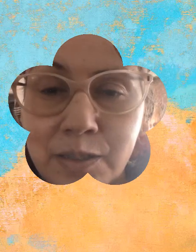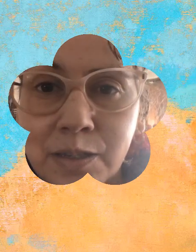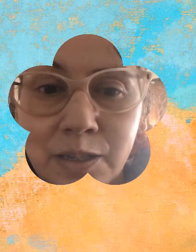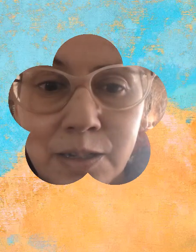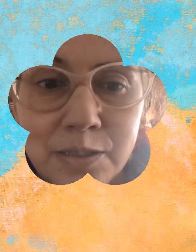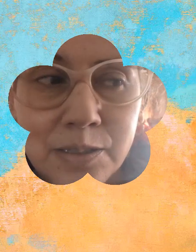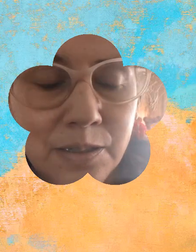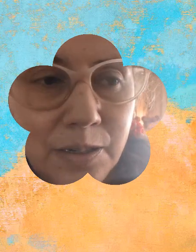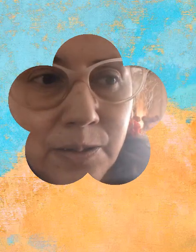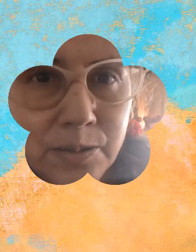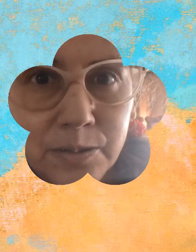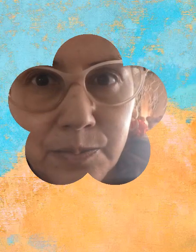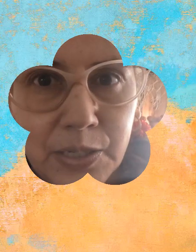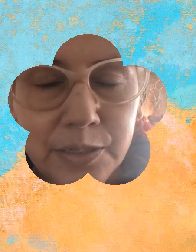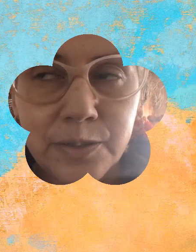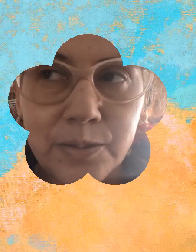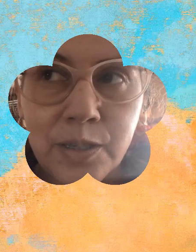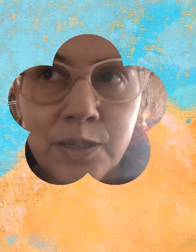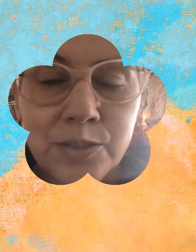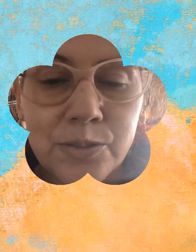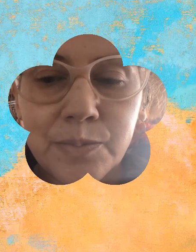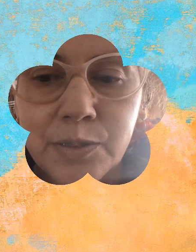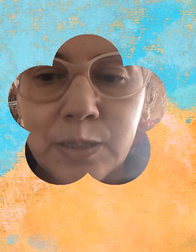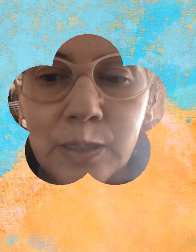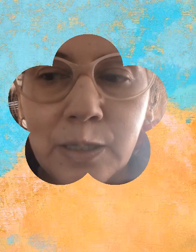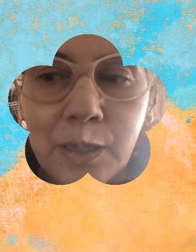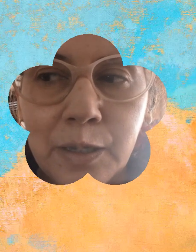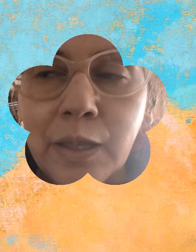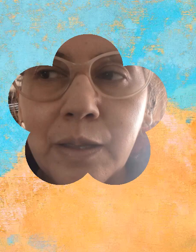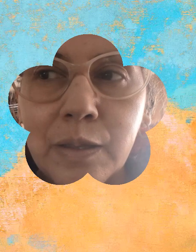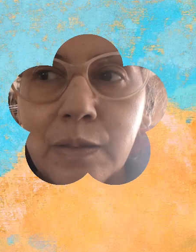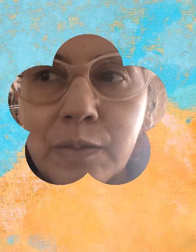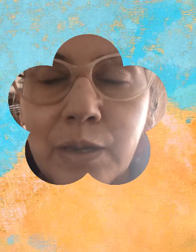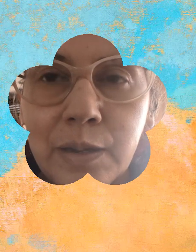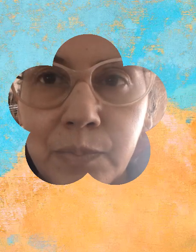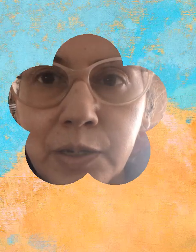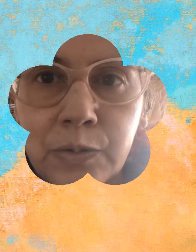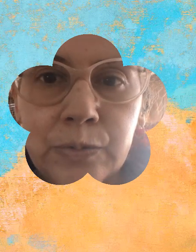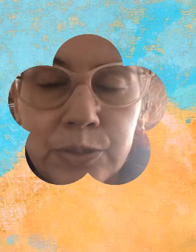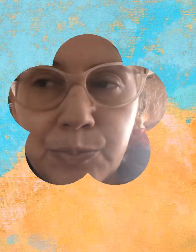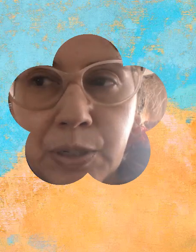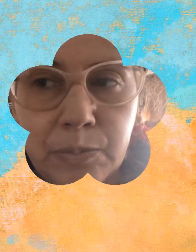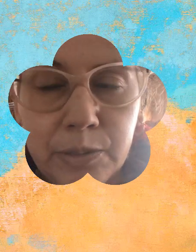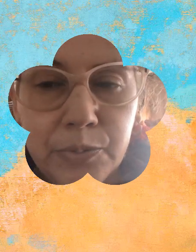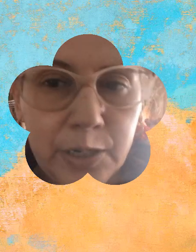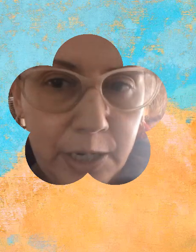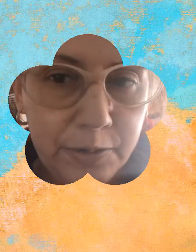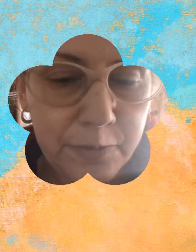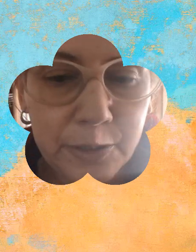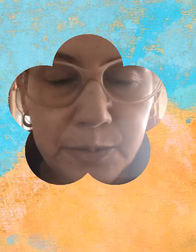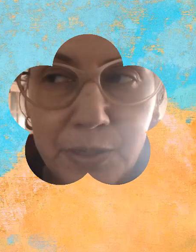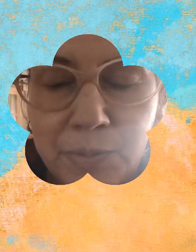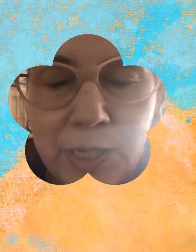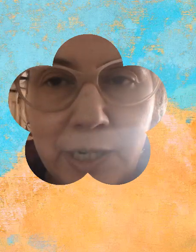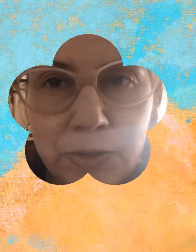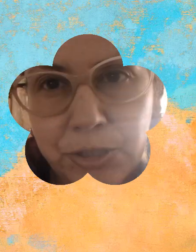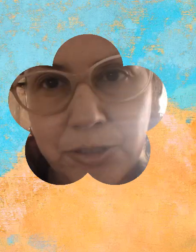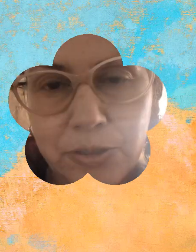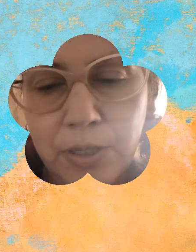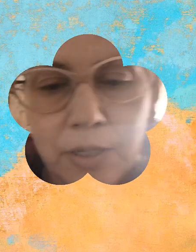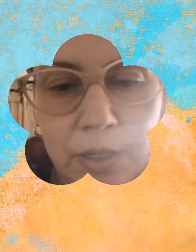when I let the cats out onto the patio. So I'm thinking that my cold is probably being aggravated by